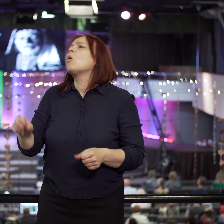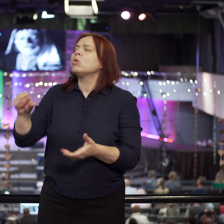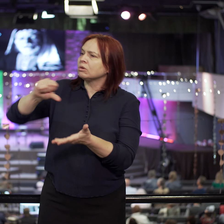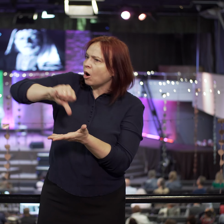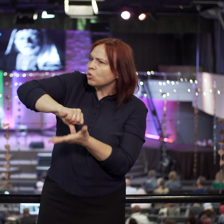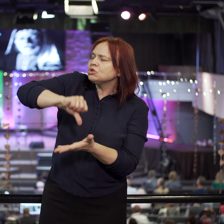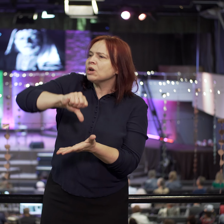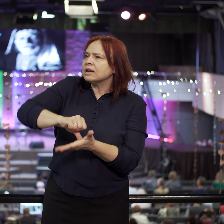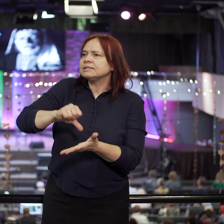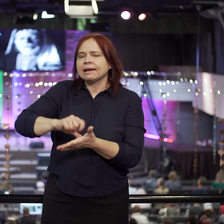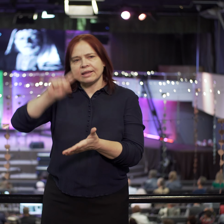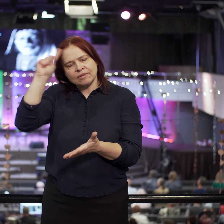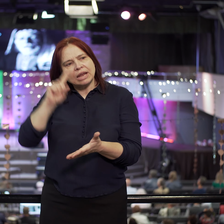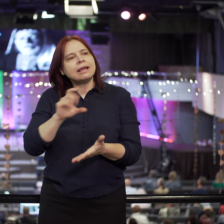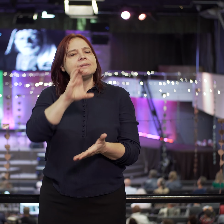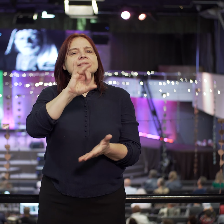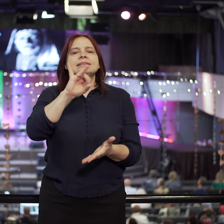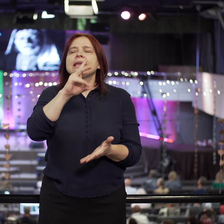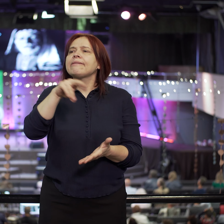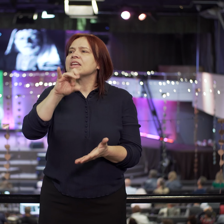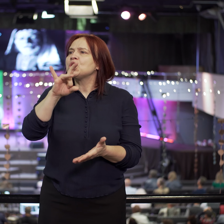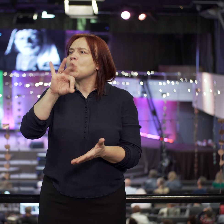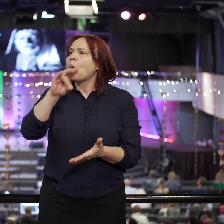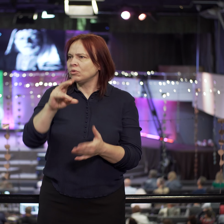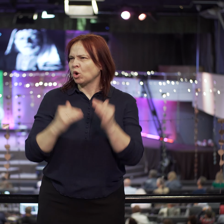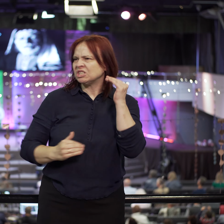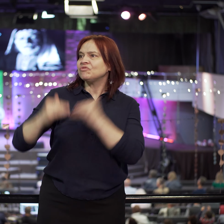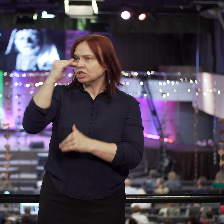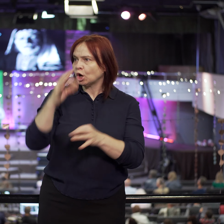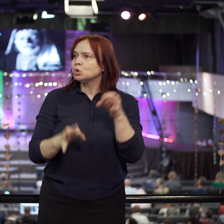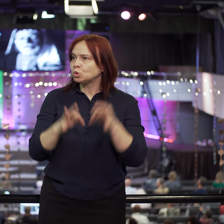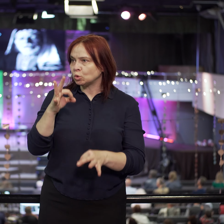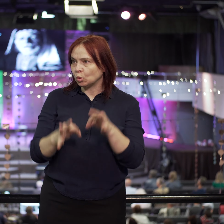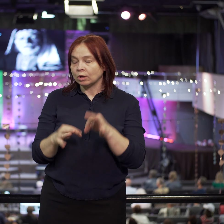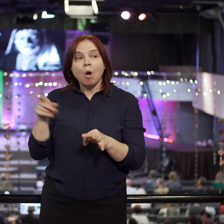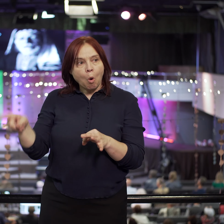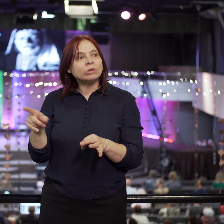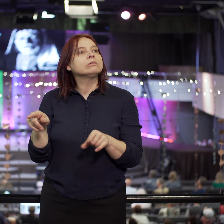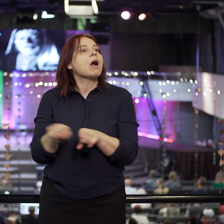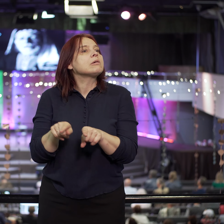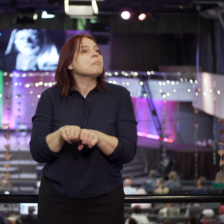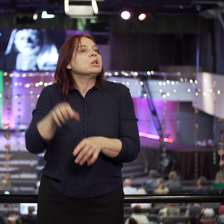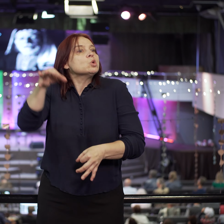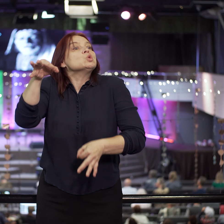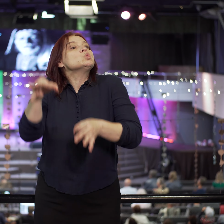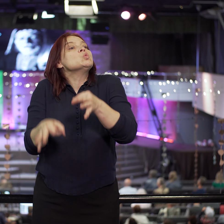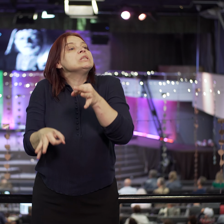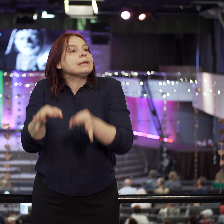Синедриона. Давайте примерно скажем, один из судей Верховного Суда, если